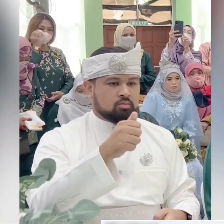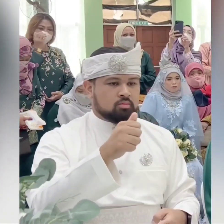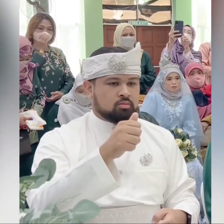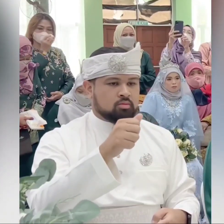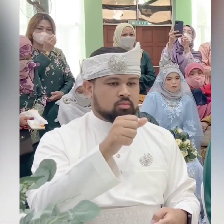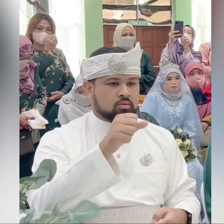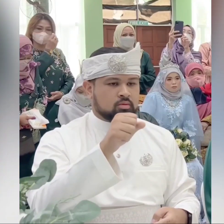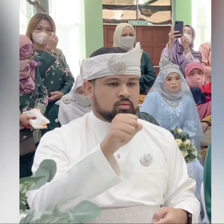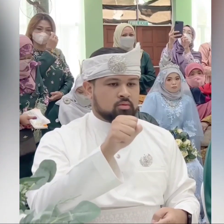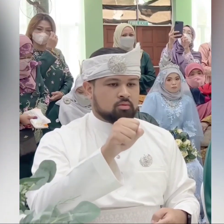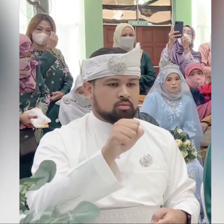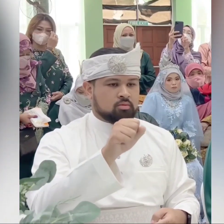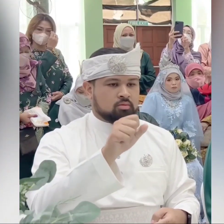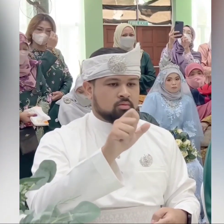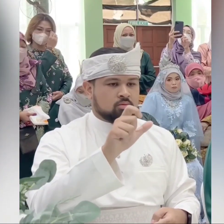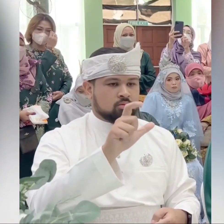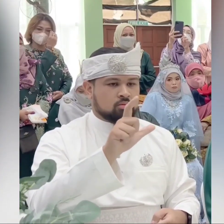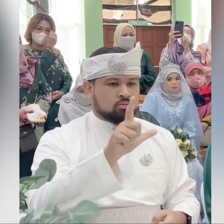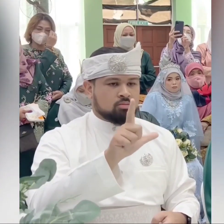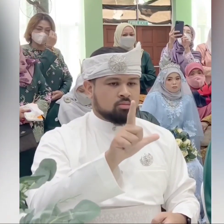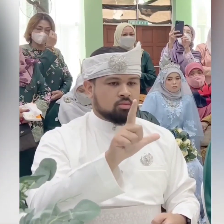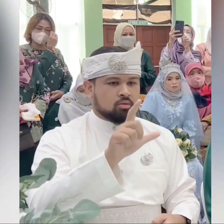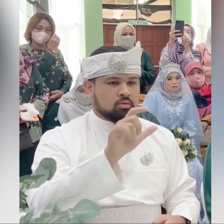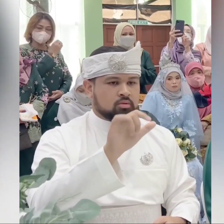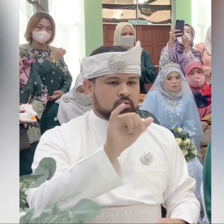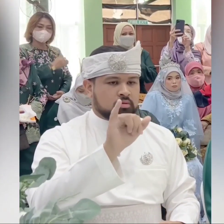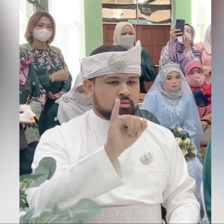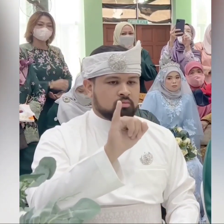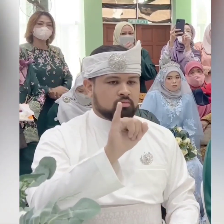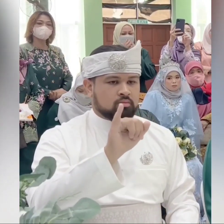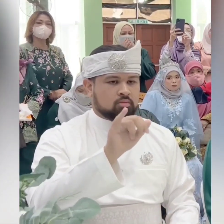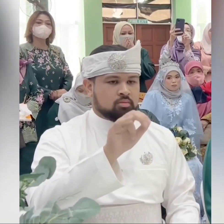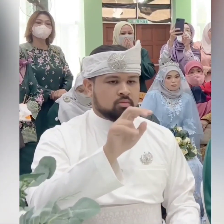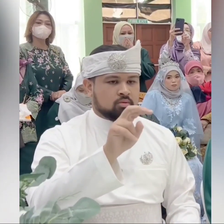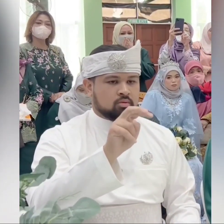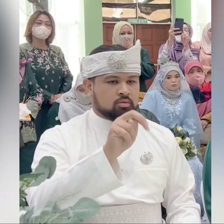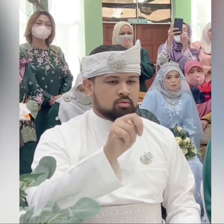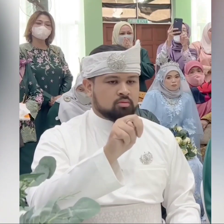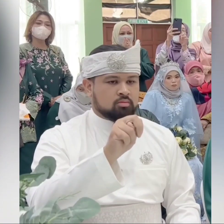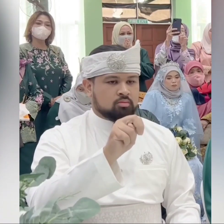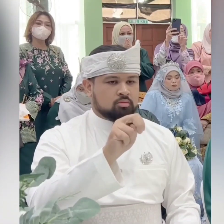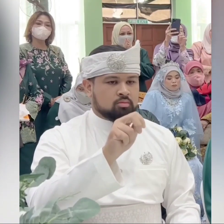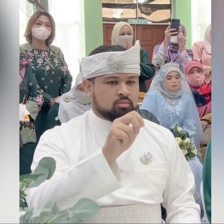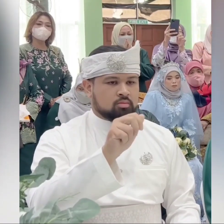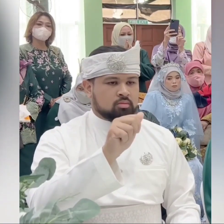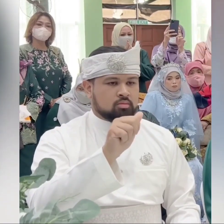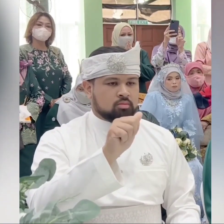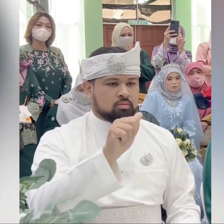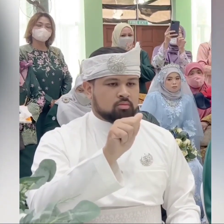pengantin wanita tersenyum menyaksikan suaminya dari belakang dengan penuh rasa bangga dan bahagia. Momen